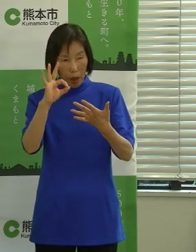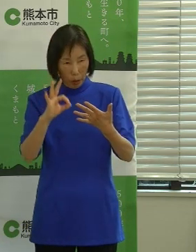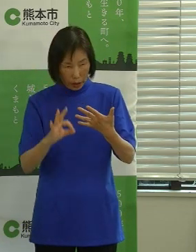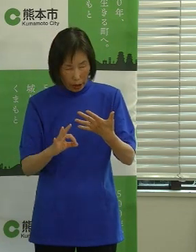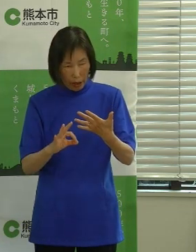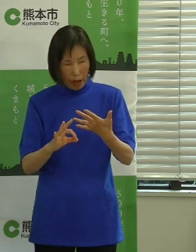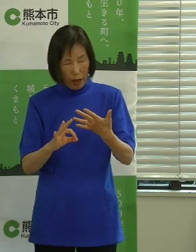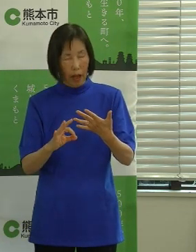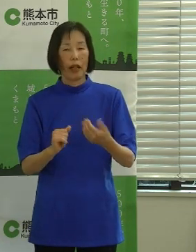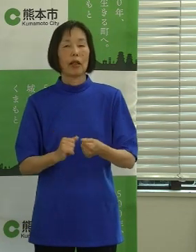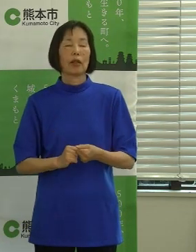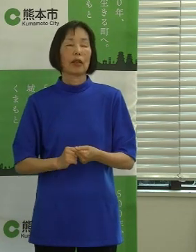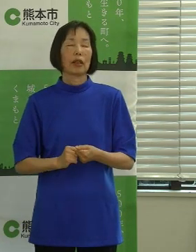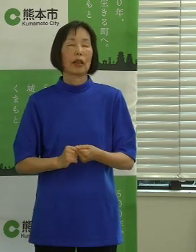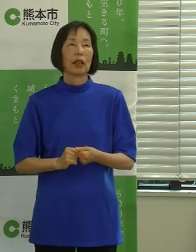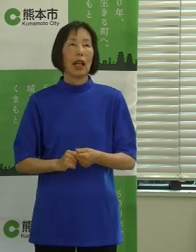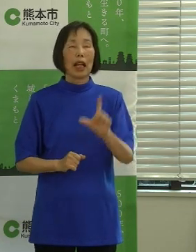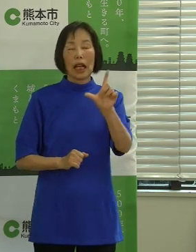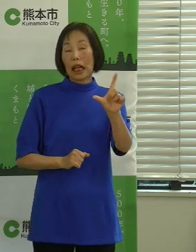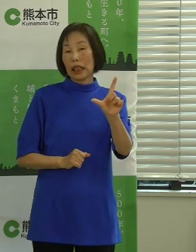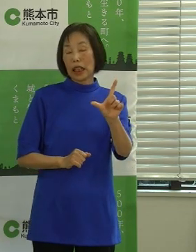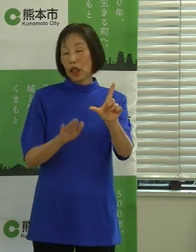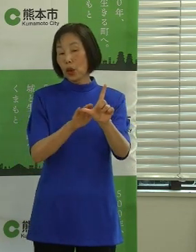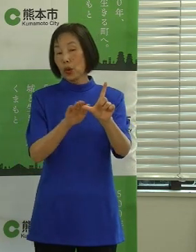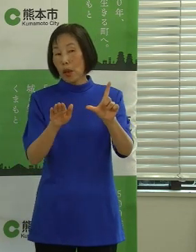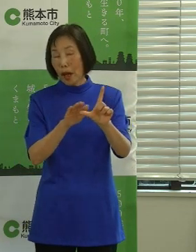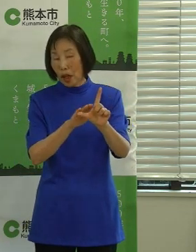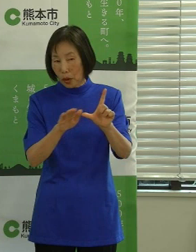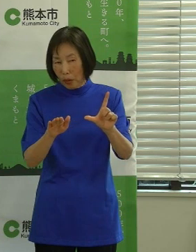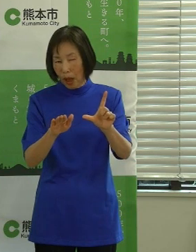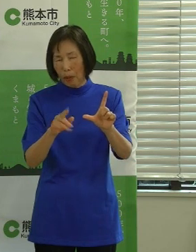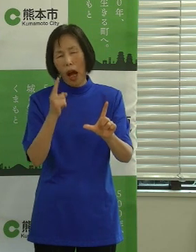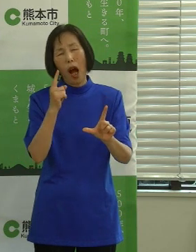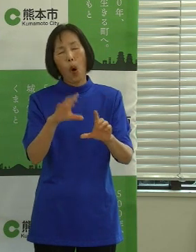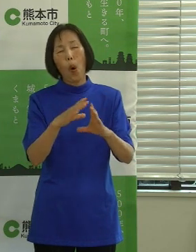っぱりリスクレベルというのは一つの大きな目安